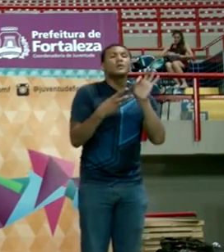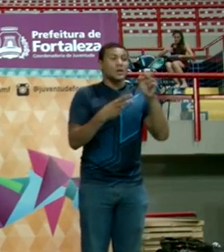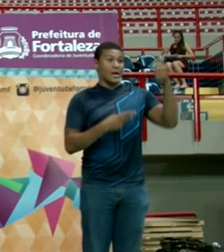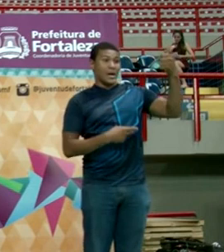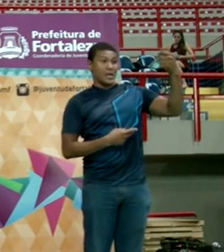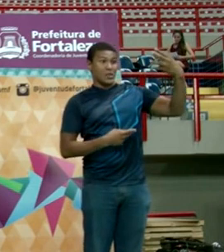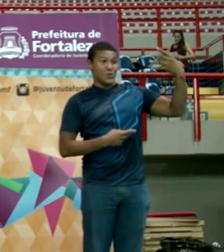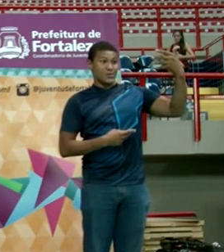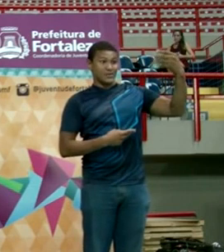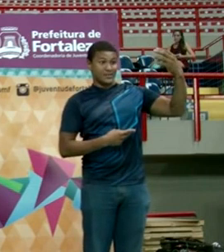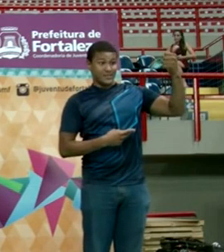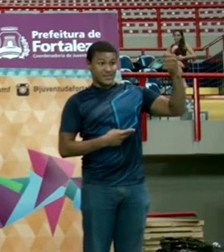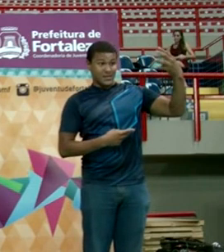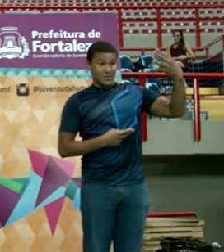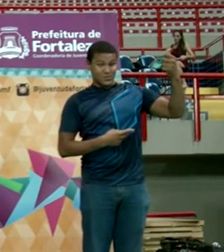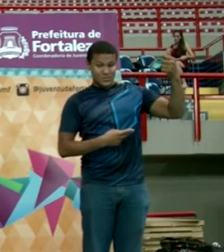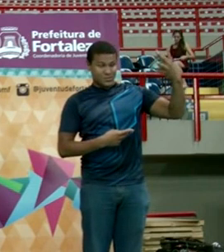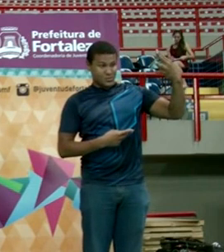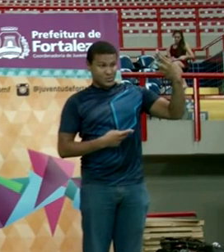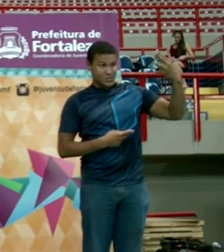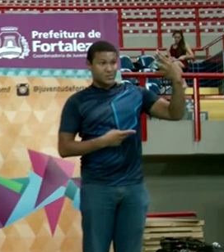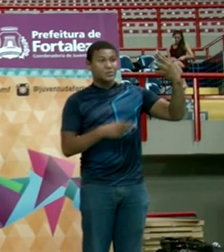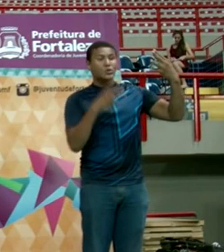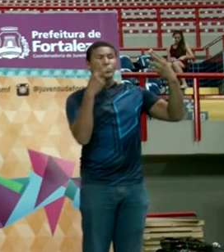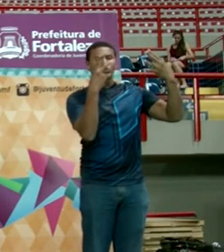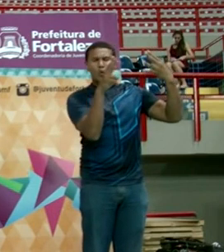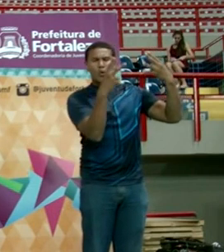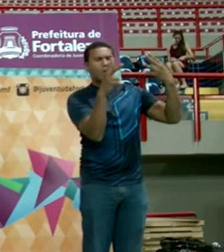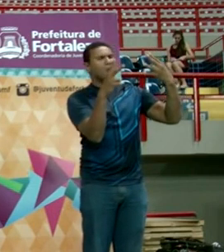Esses R$ 2 valem quanto em cima de 14?